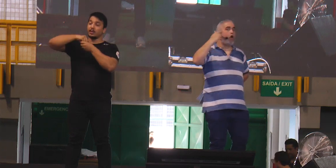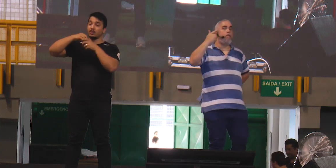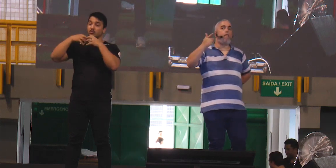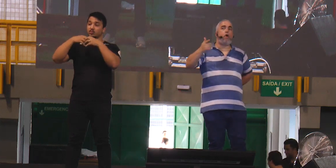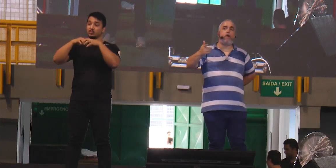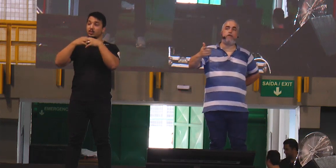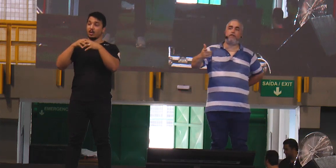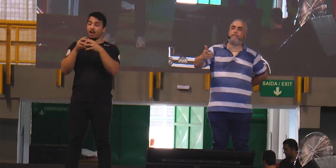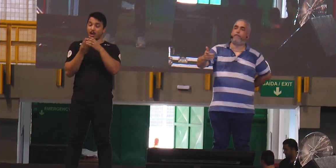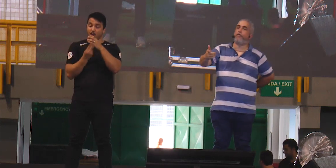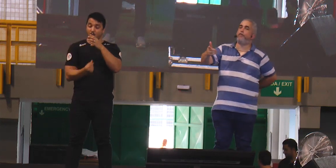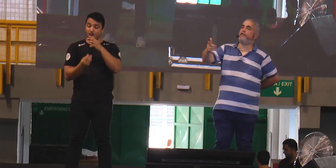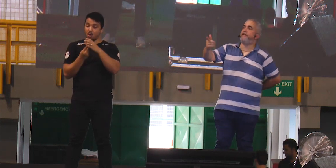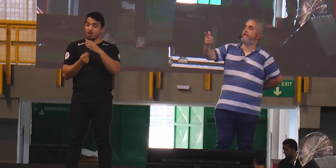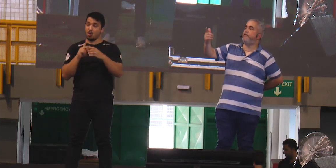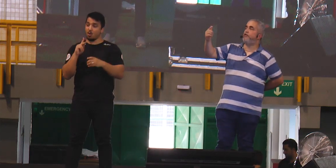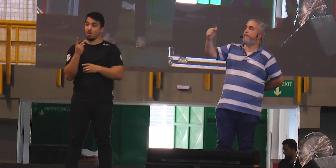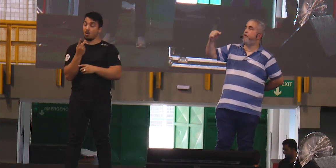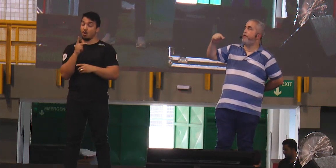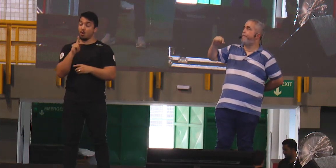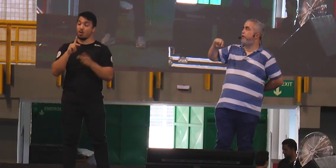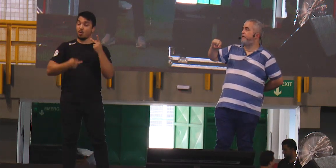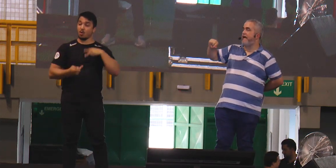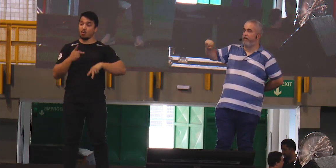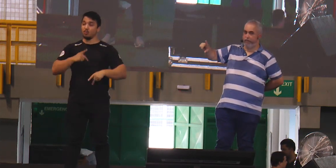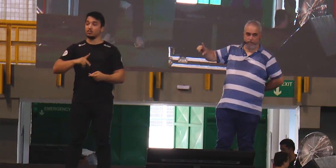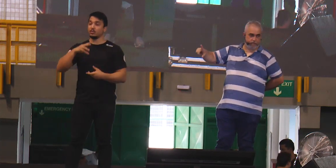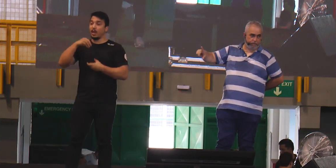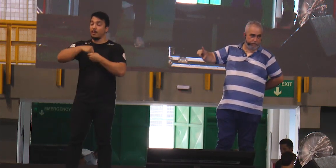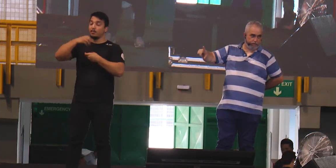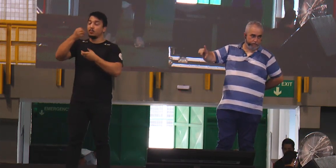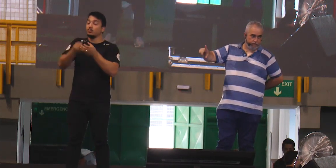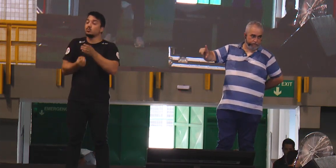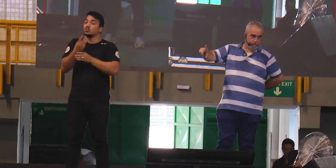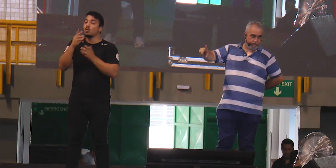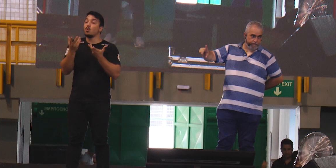libera hormônios produzidos pelo hipotálamo.